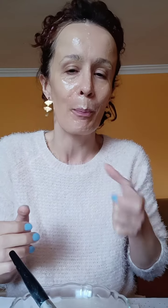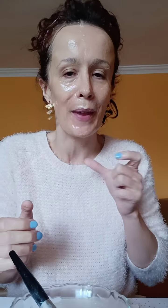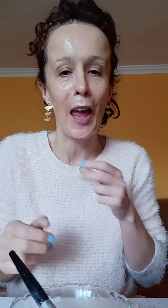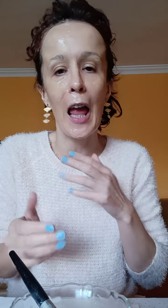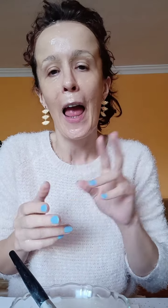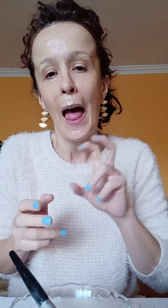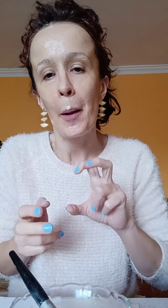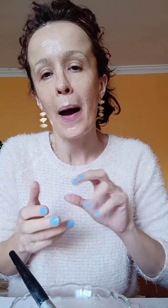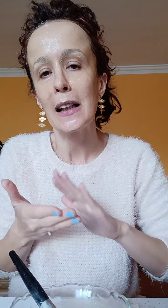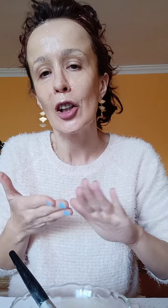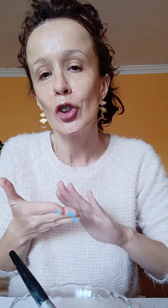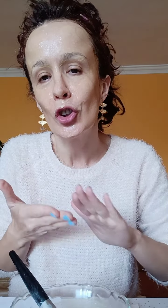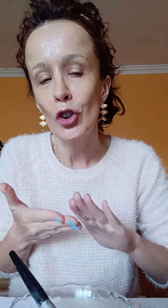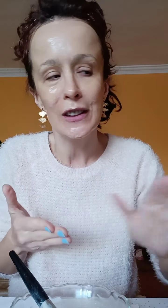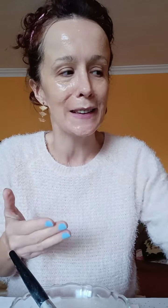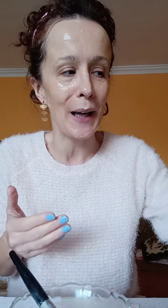piję lepata szytek.